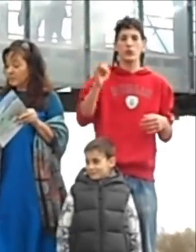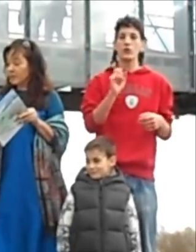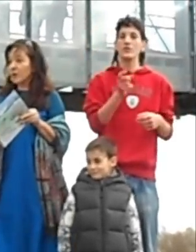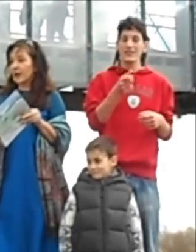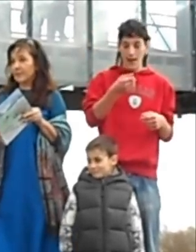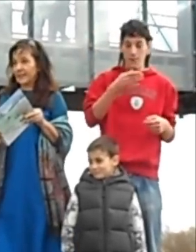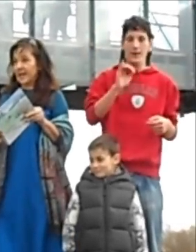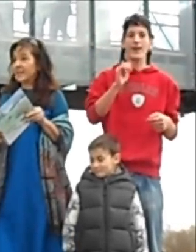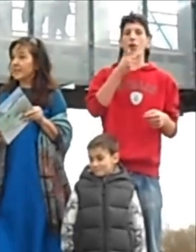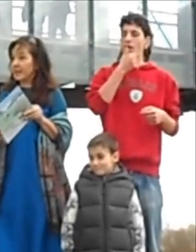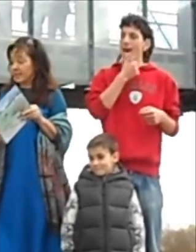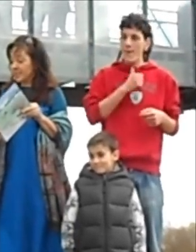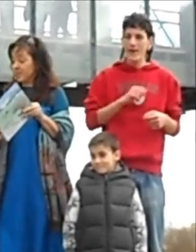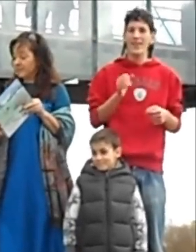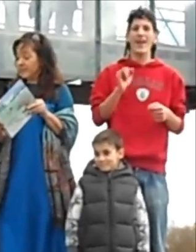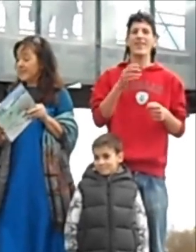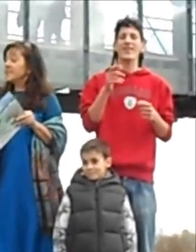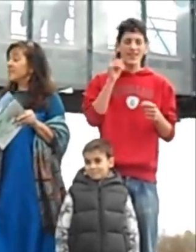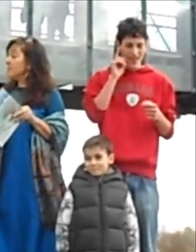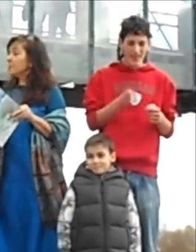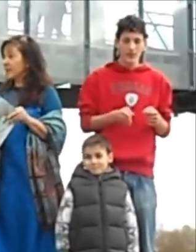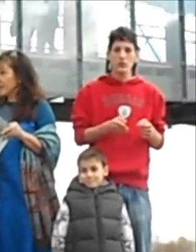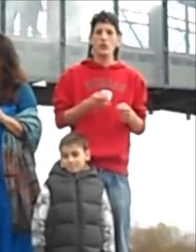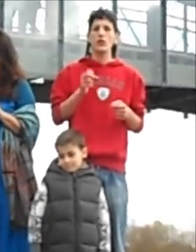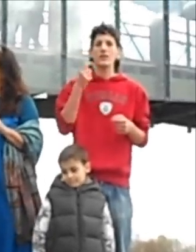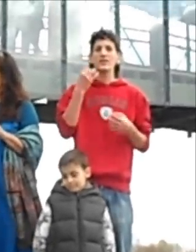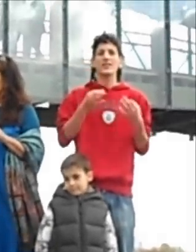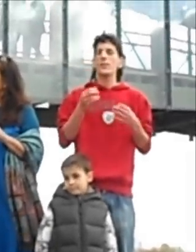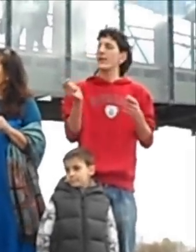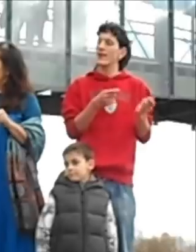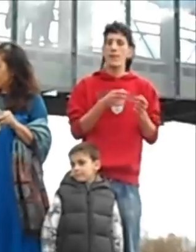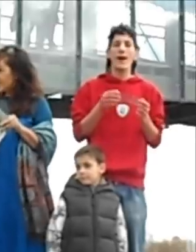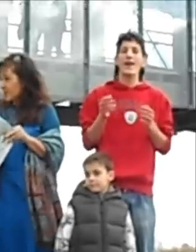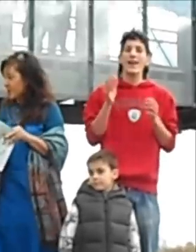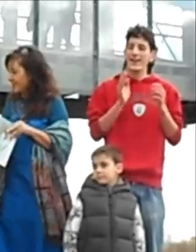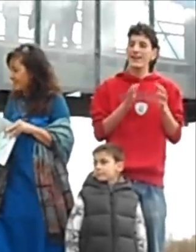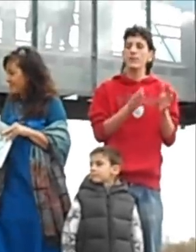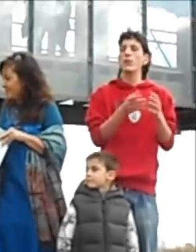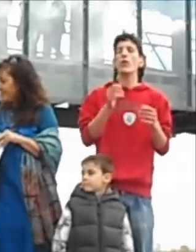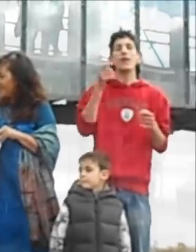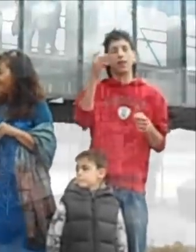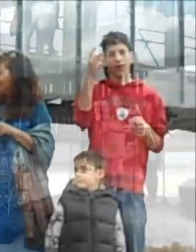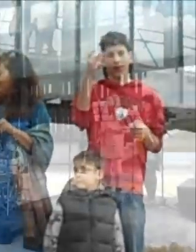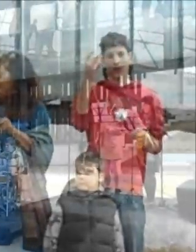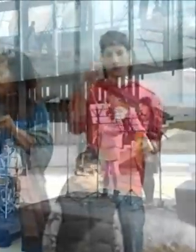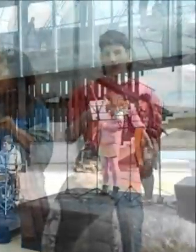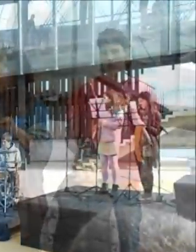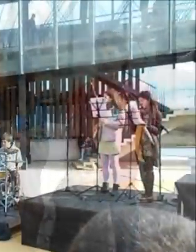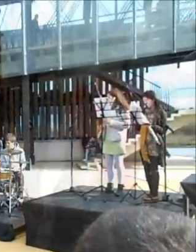el Tritón, con habilidad y decisión, siempre lleva el ritmo de la diversión.